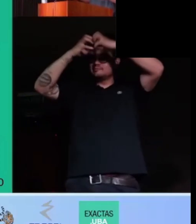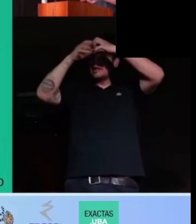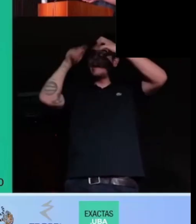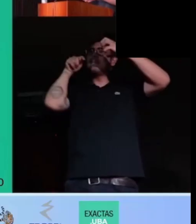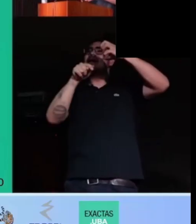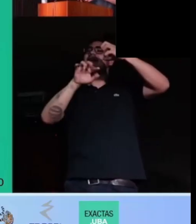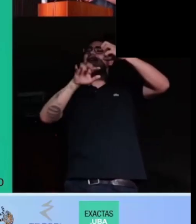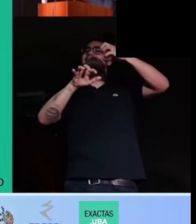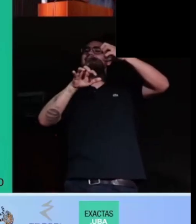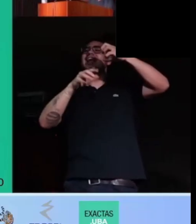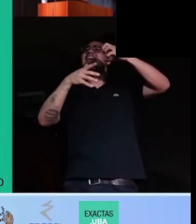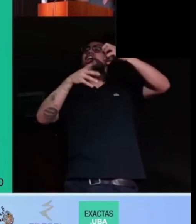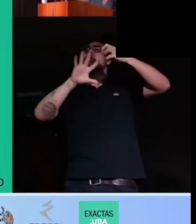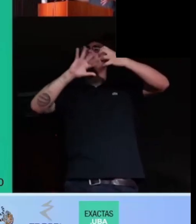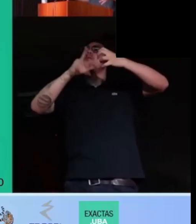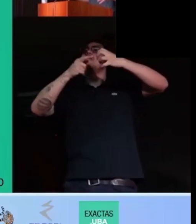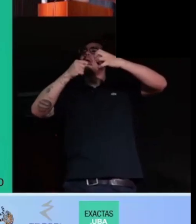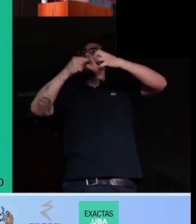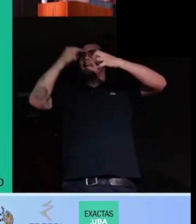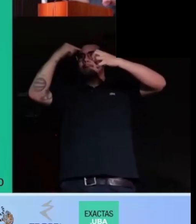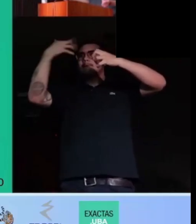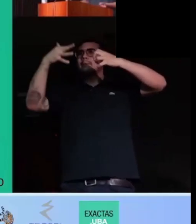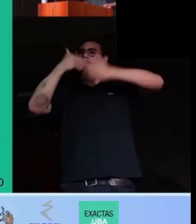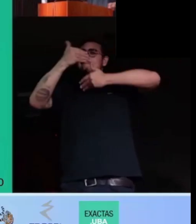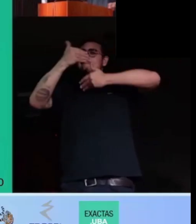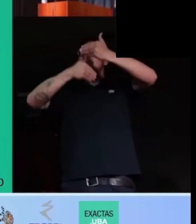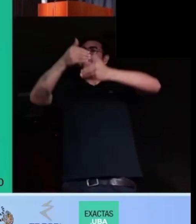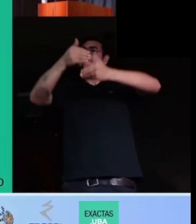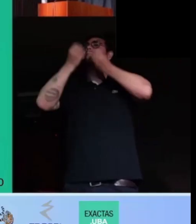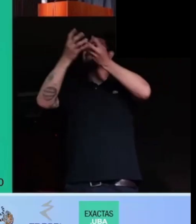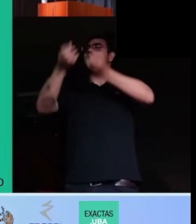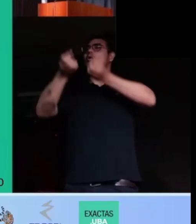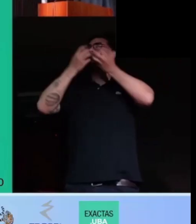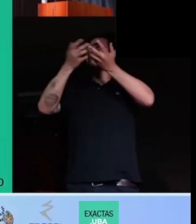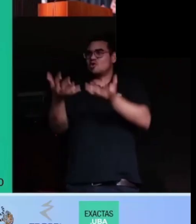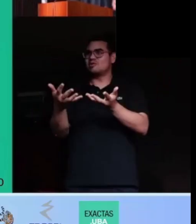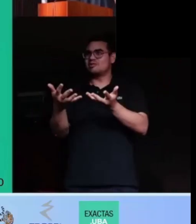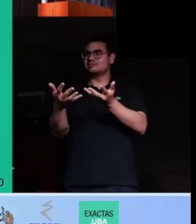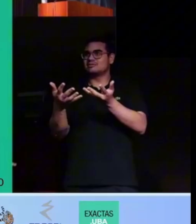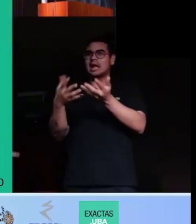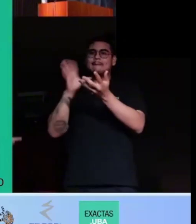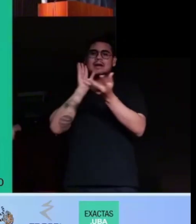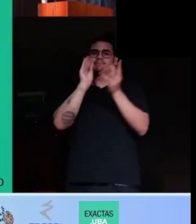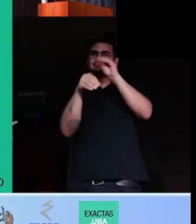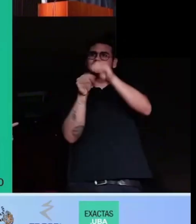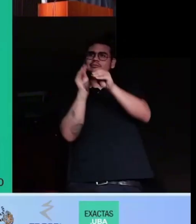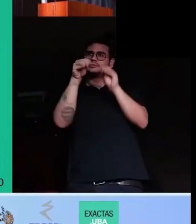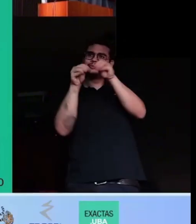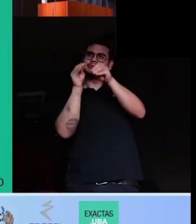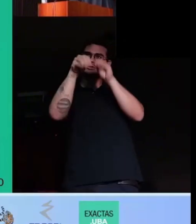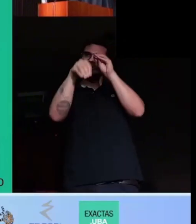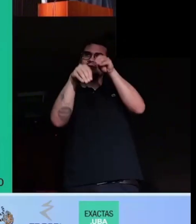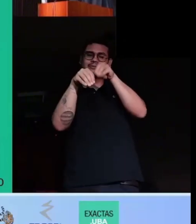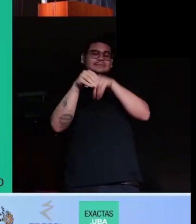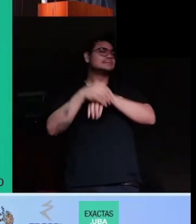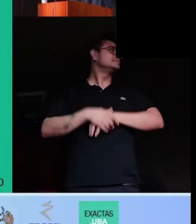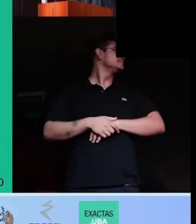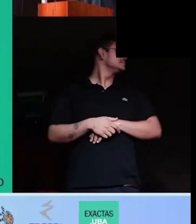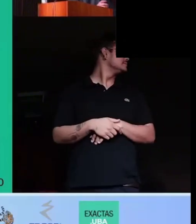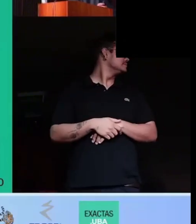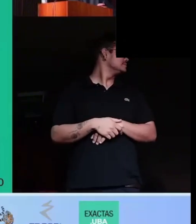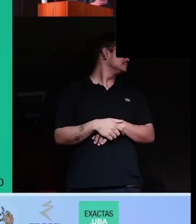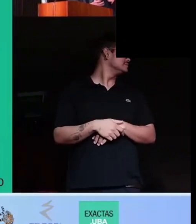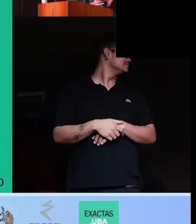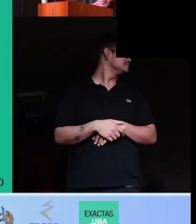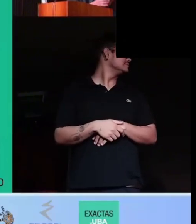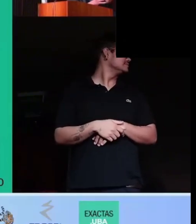sea, como que sea un poco más robusto. Y bueno, en esta imagen que vemos ahí es justamente